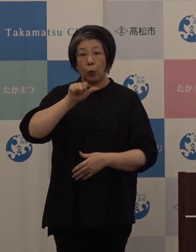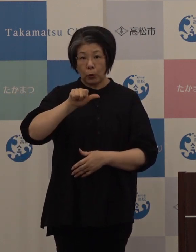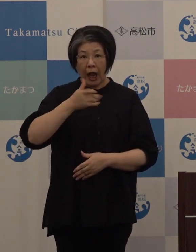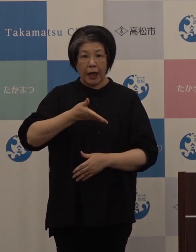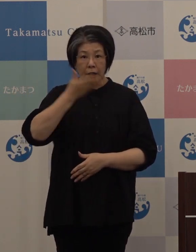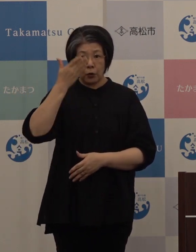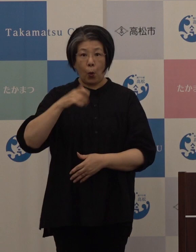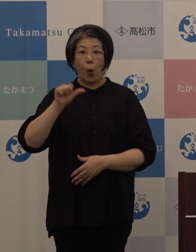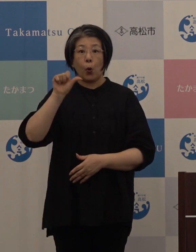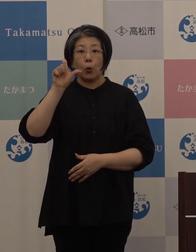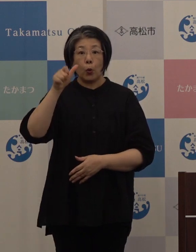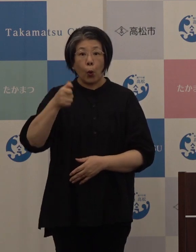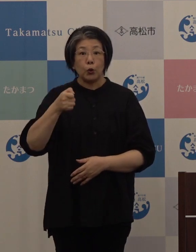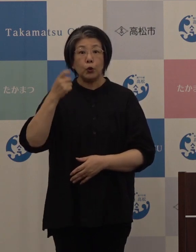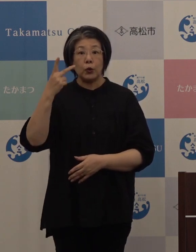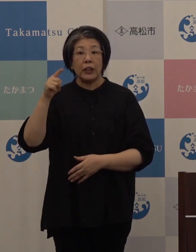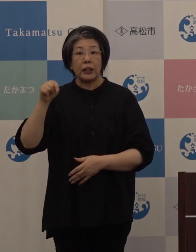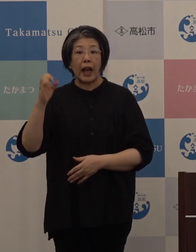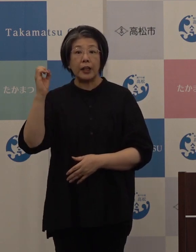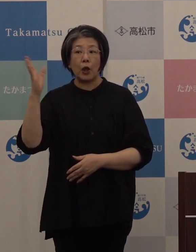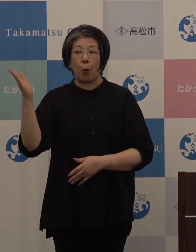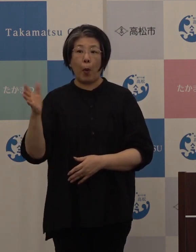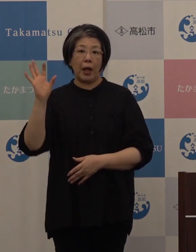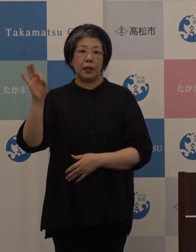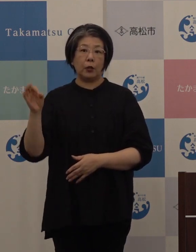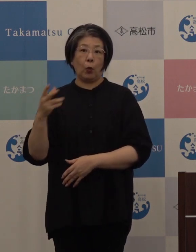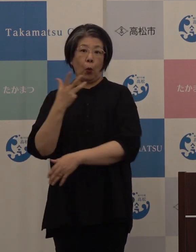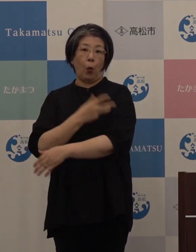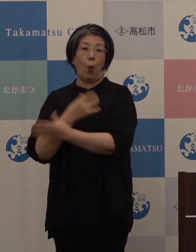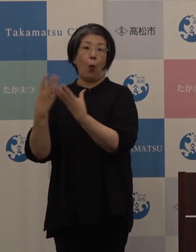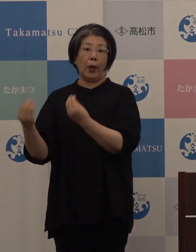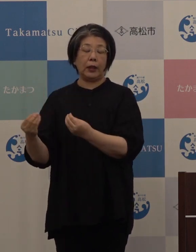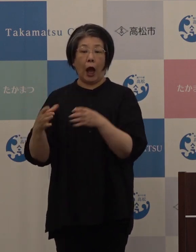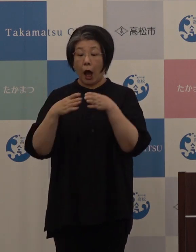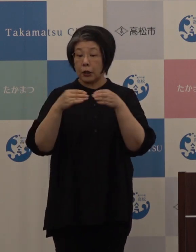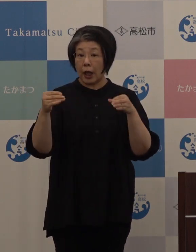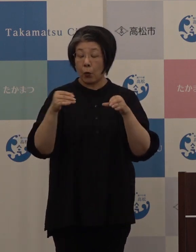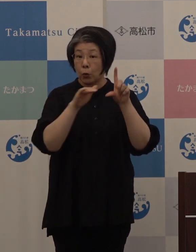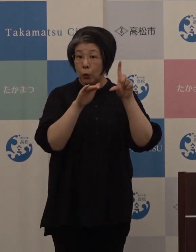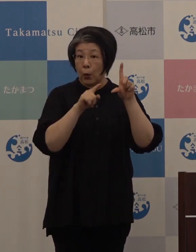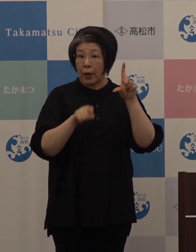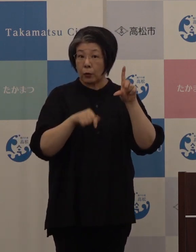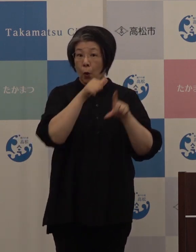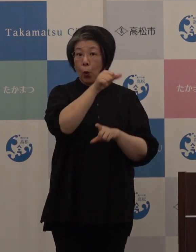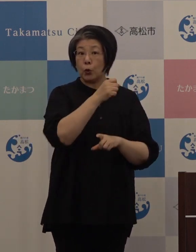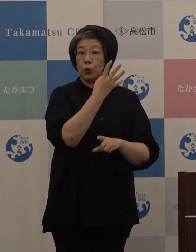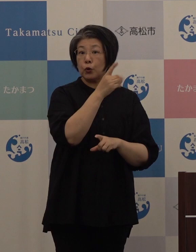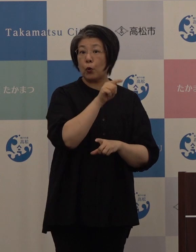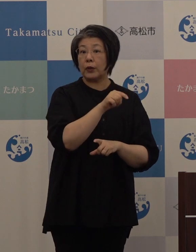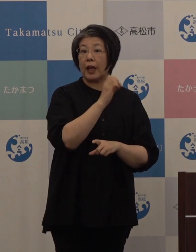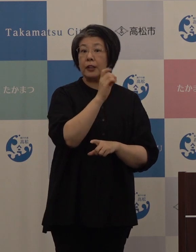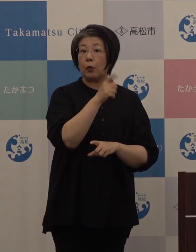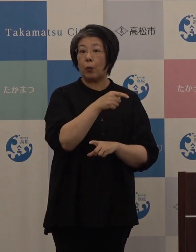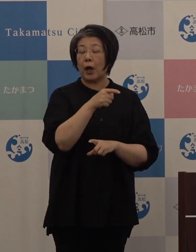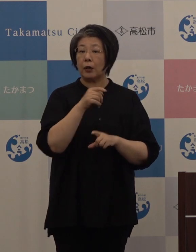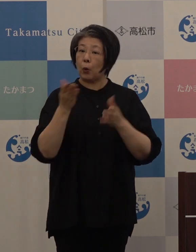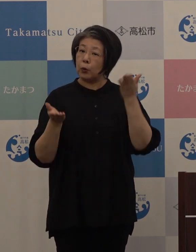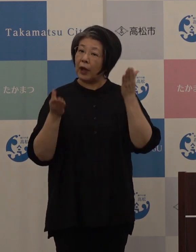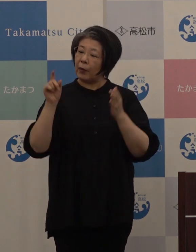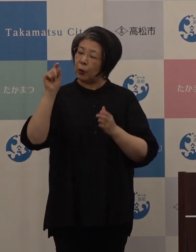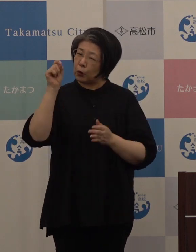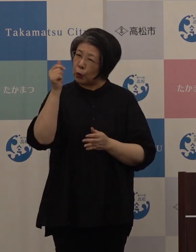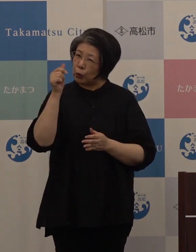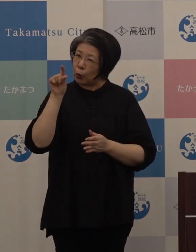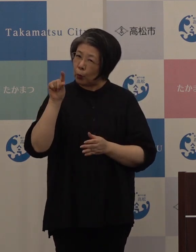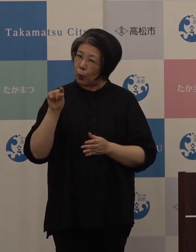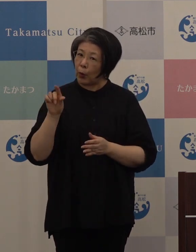は 52.0% となっております。これは全国平均が 54.4% ですので、やや下回っている状況で